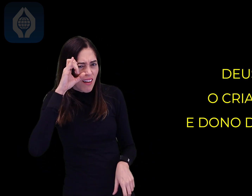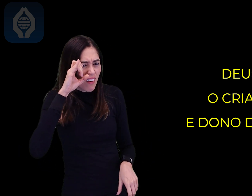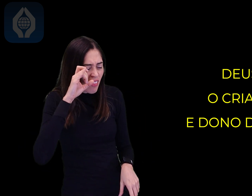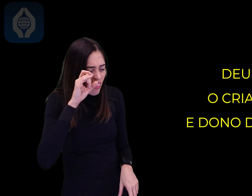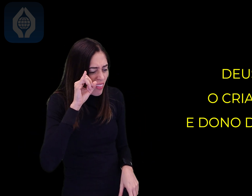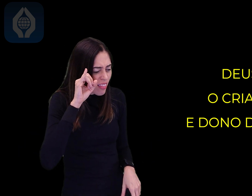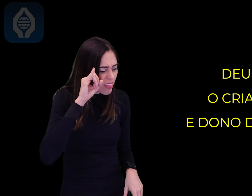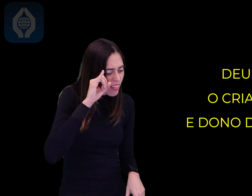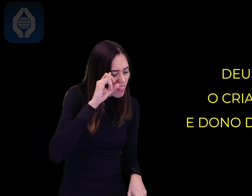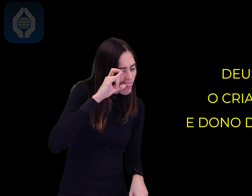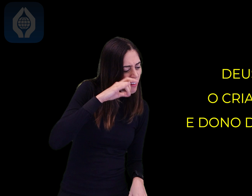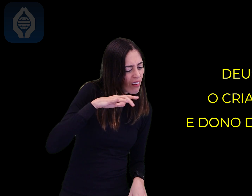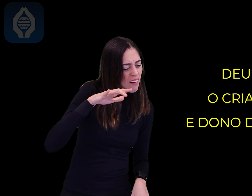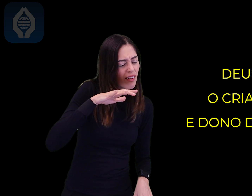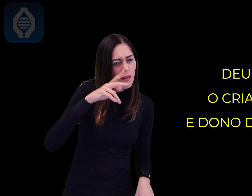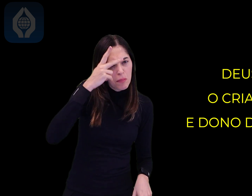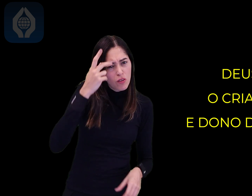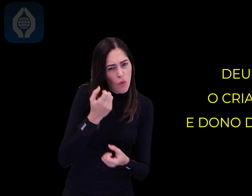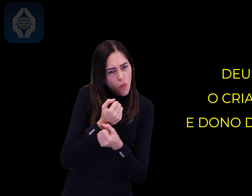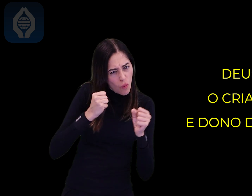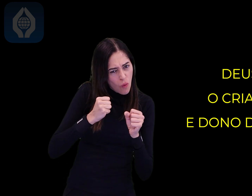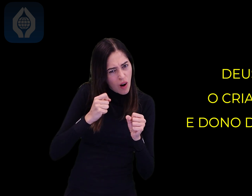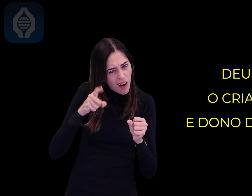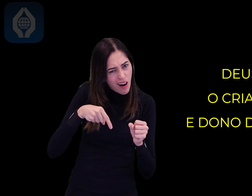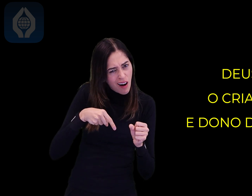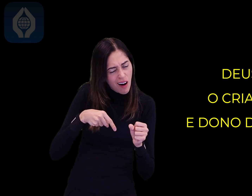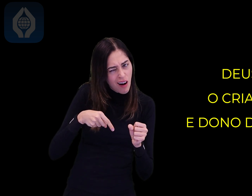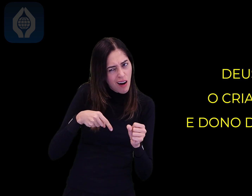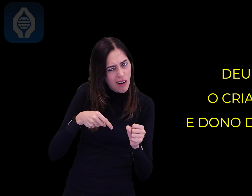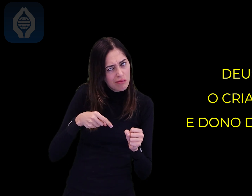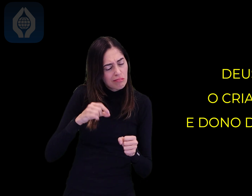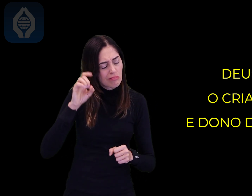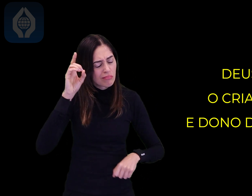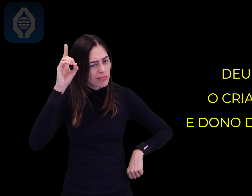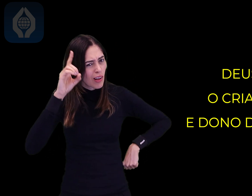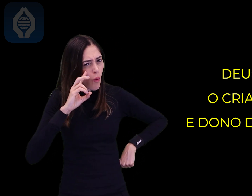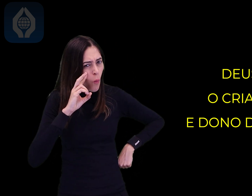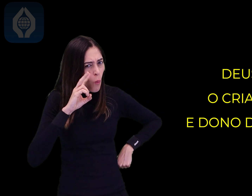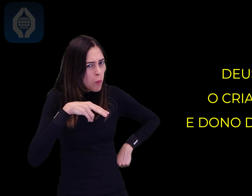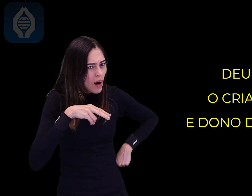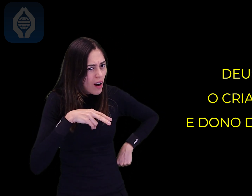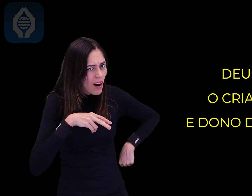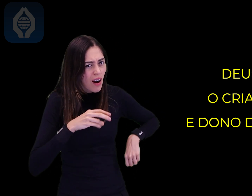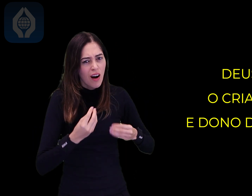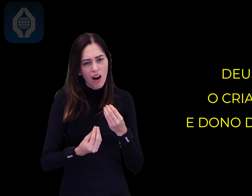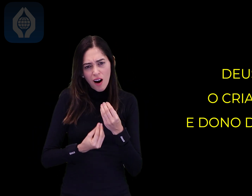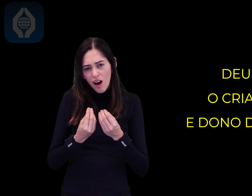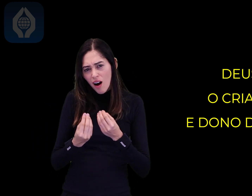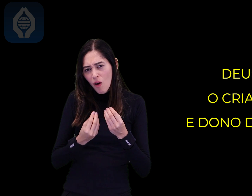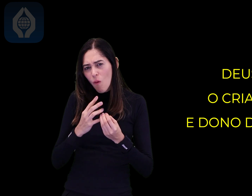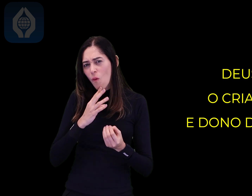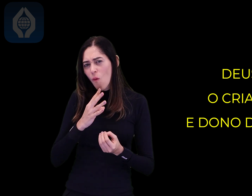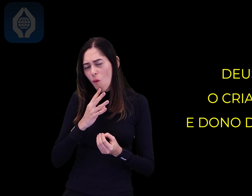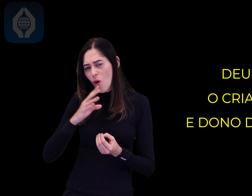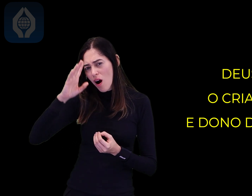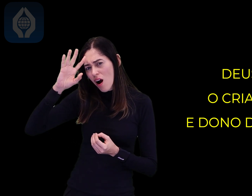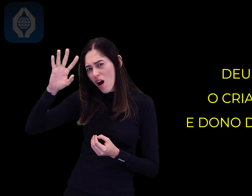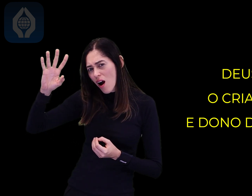pessoas rebeldes? Será que Deus as via? Conhecia seus pensamentos e o que